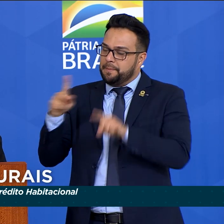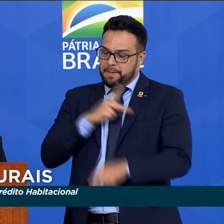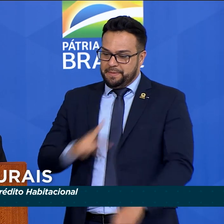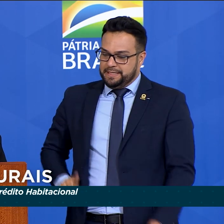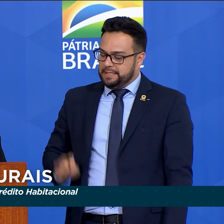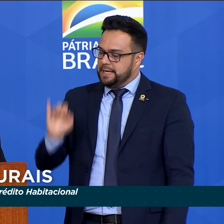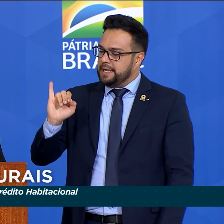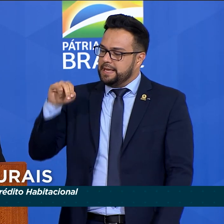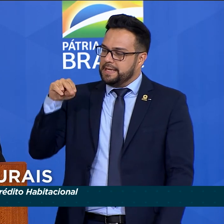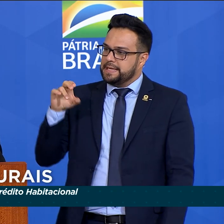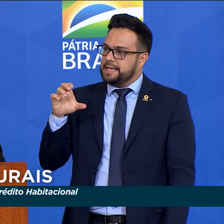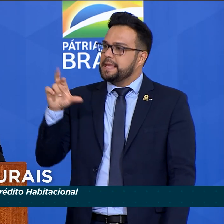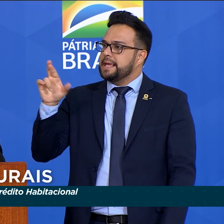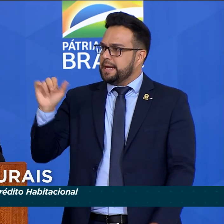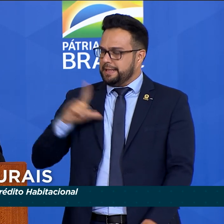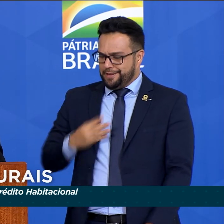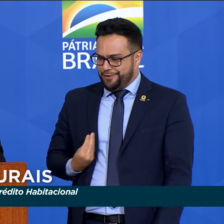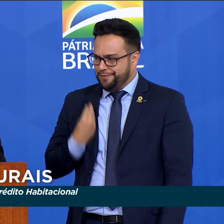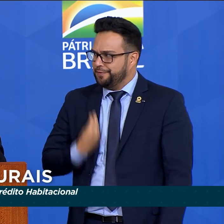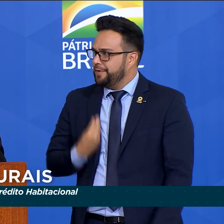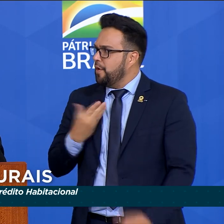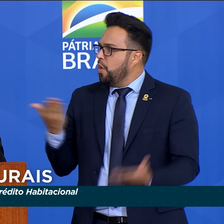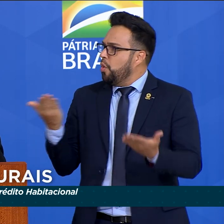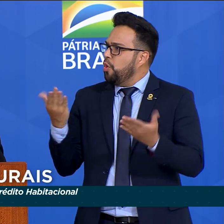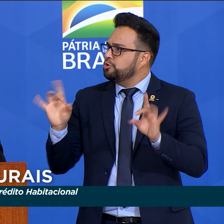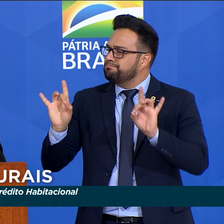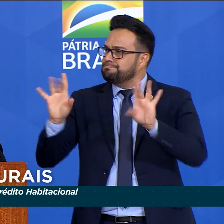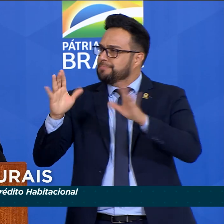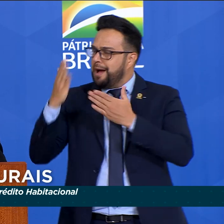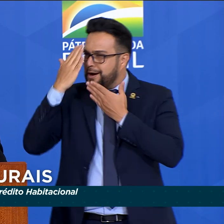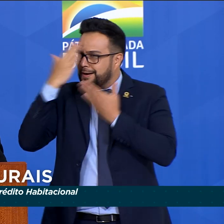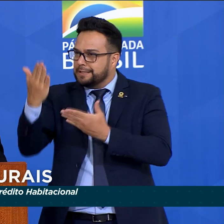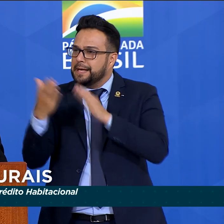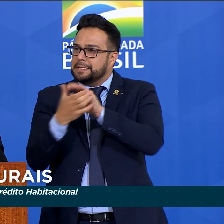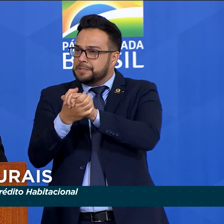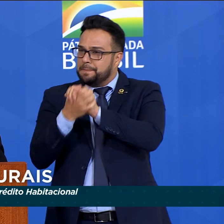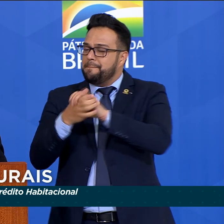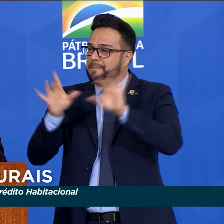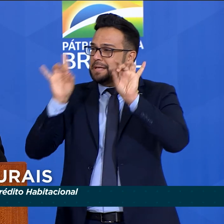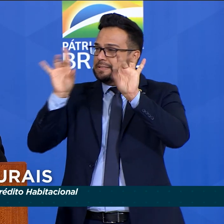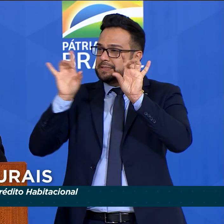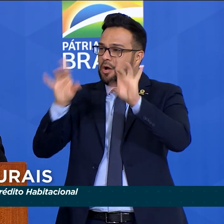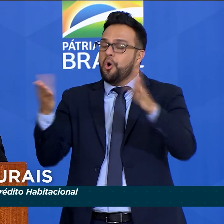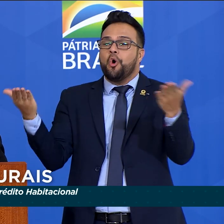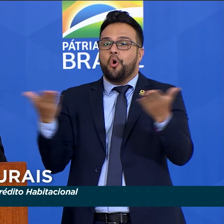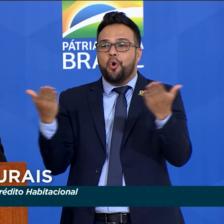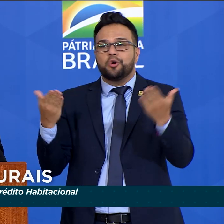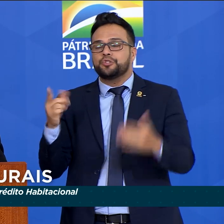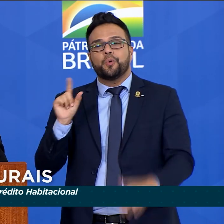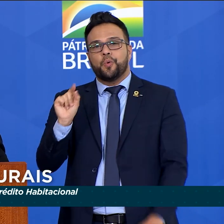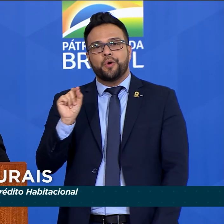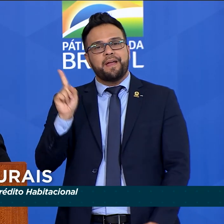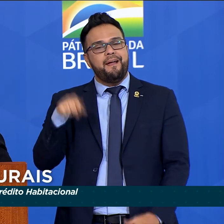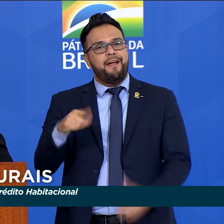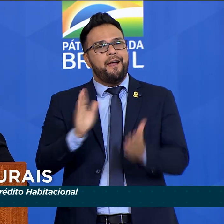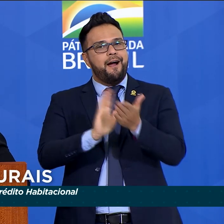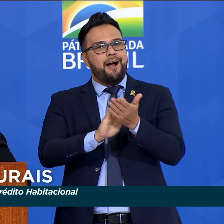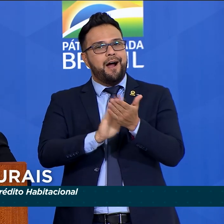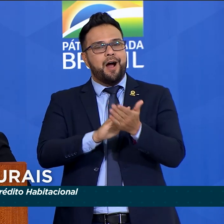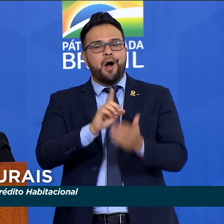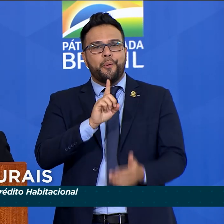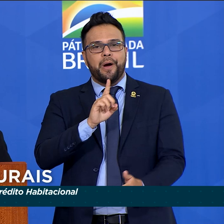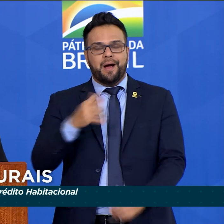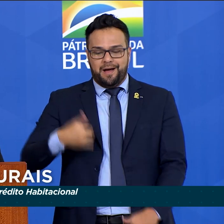Melo Filho, a quem hoje aqui eu quero fazer um agradecimento e um cumprimento especial, porque hoje ele está fazendo aniversário, é